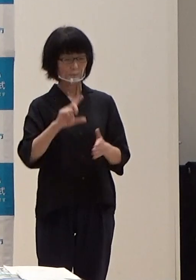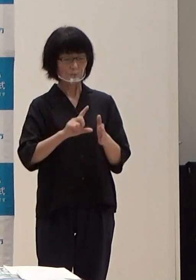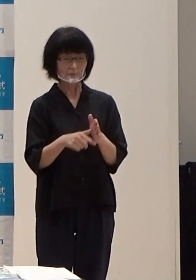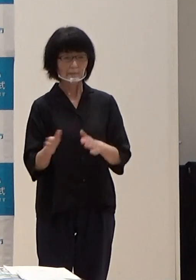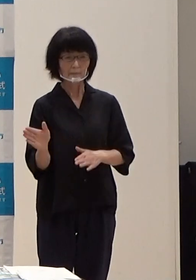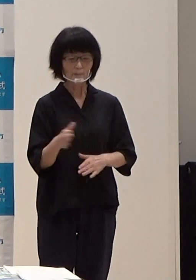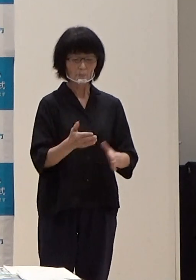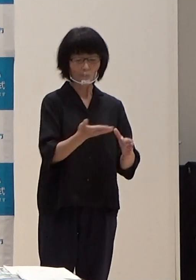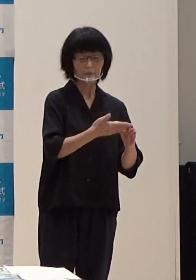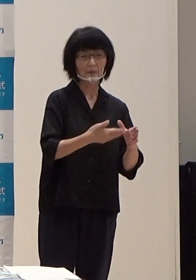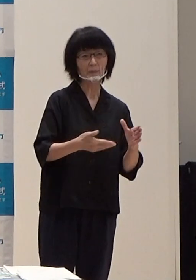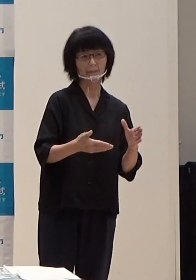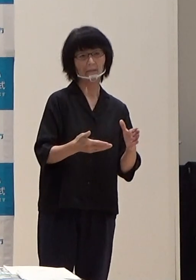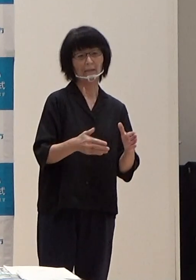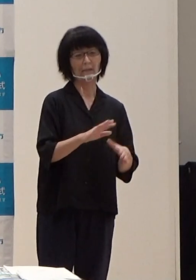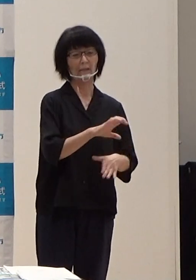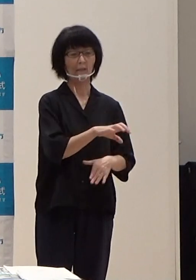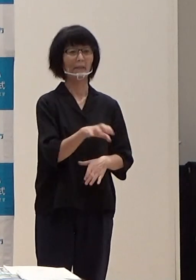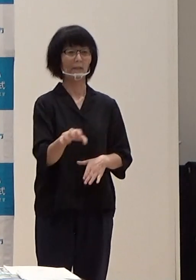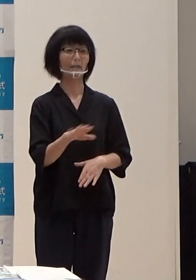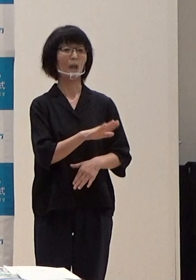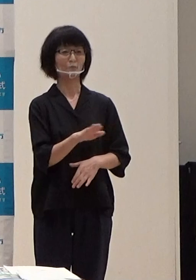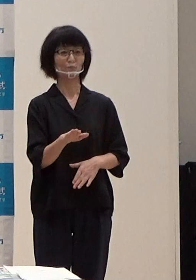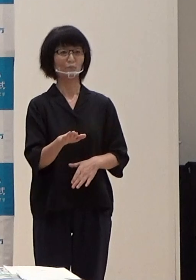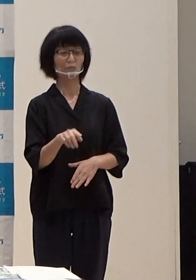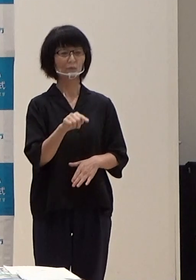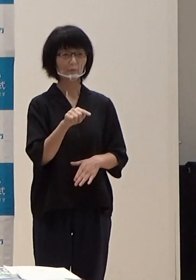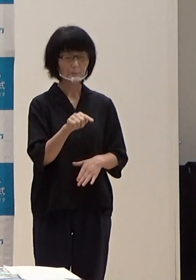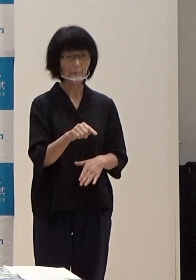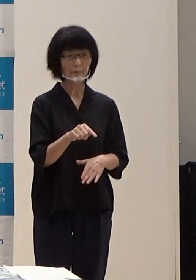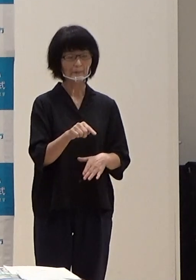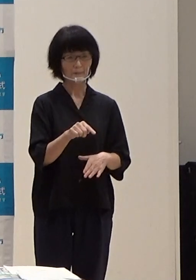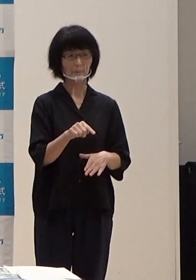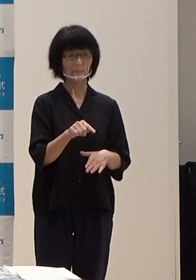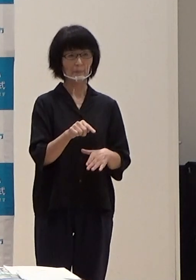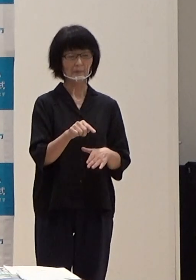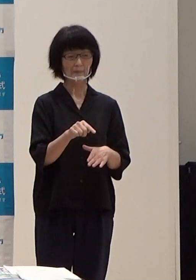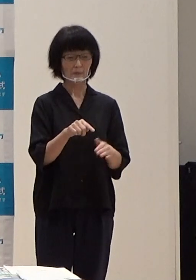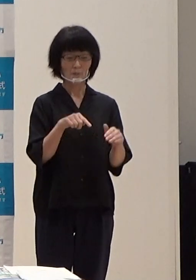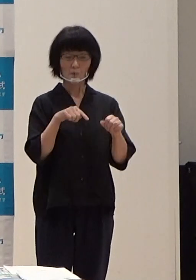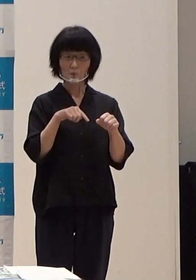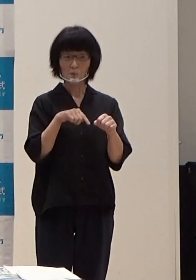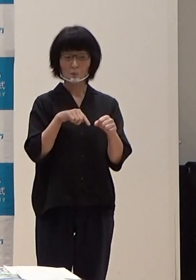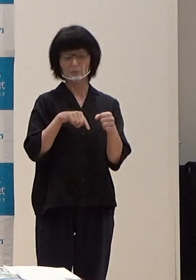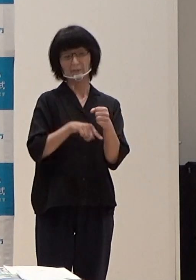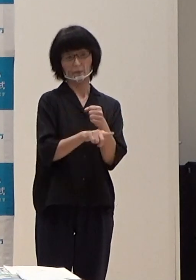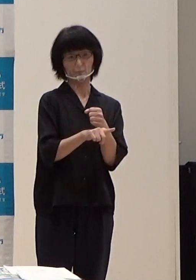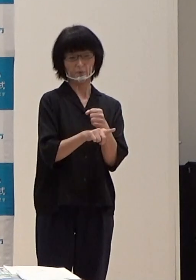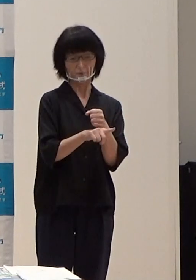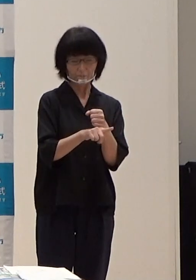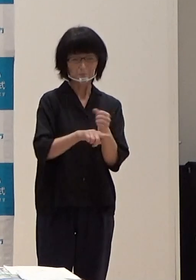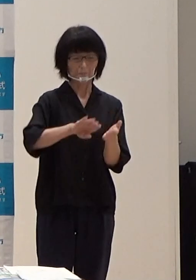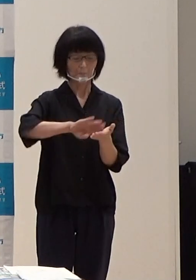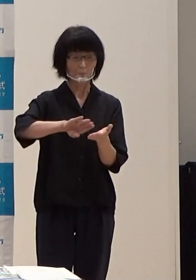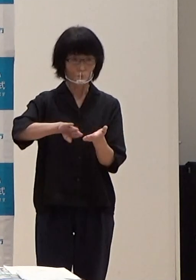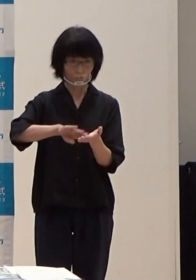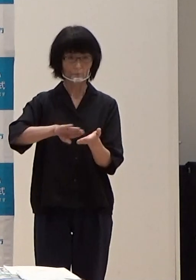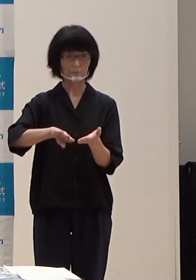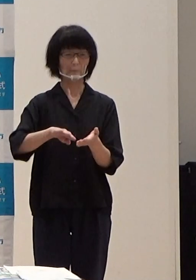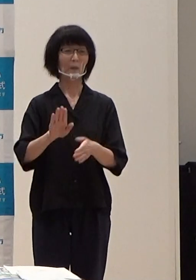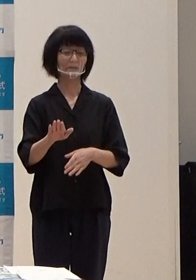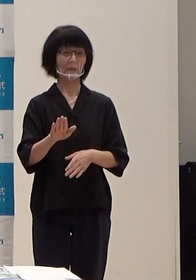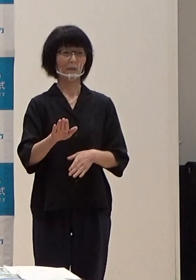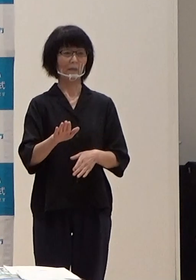が、これにつきましては今まで放射性物質のですね、除去ということも含みまして、ため池